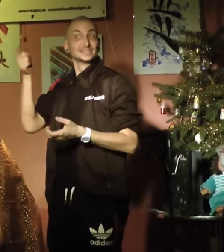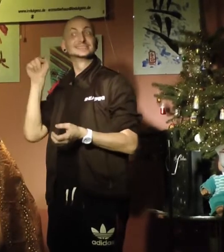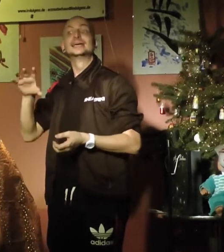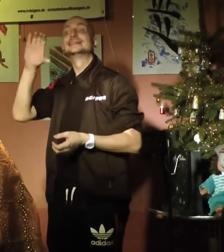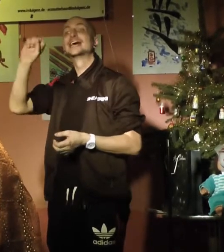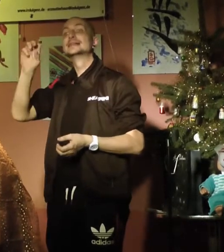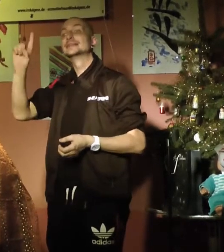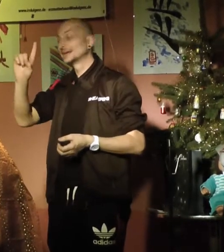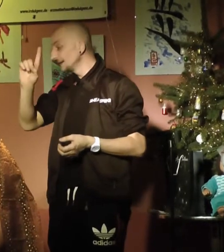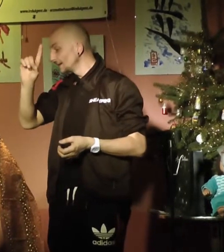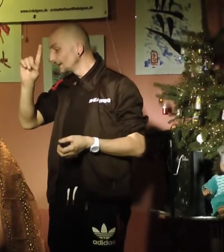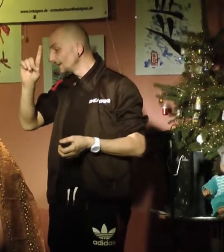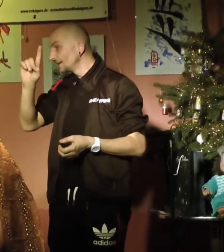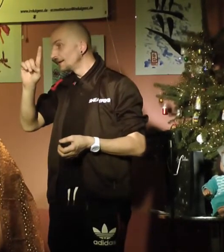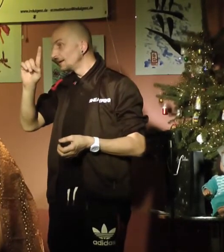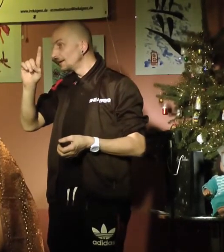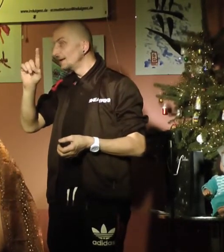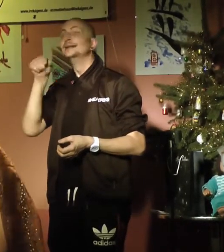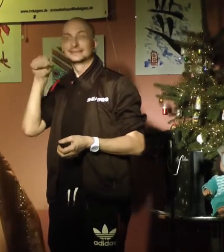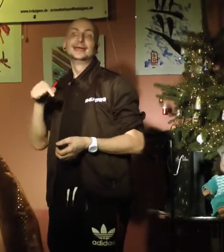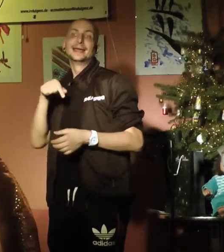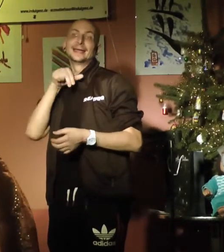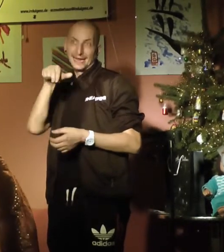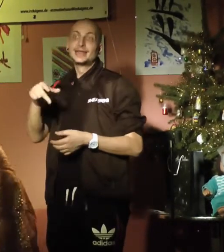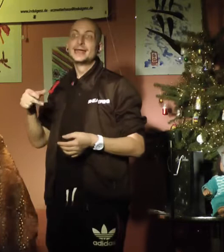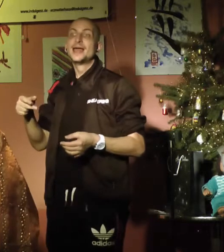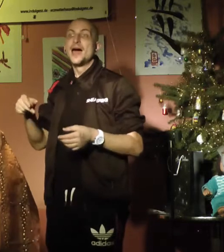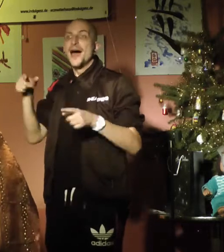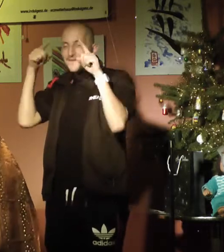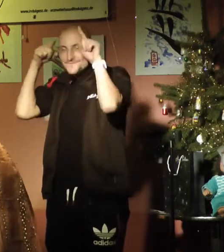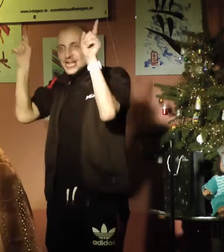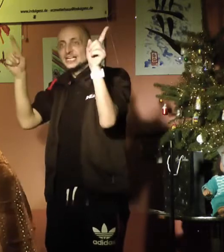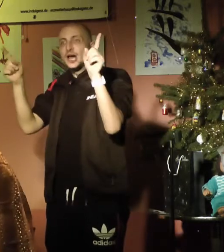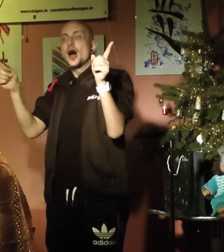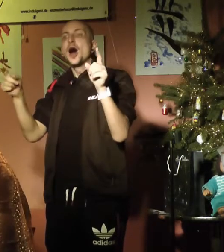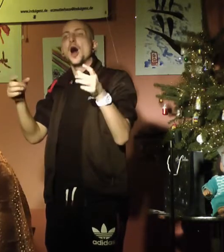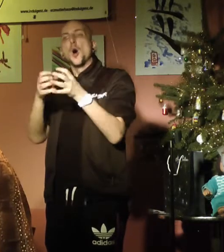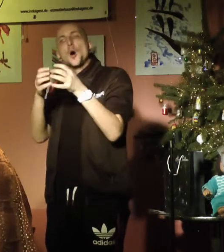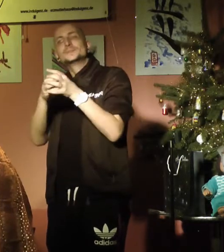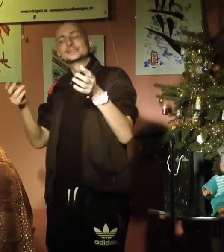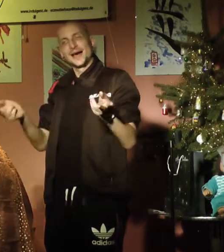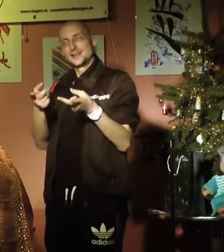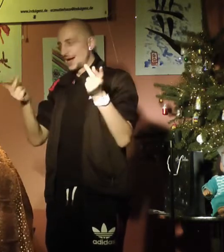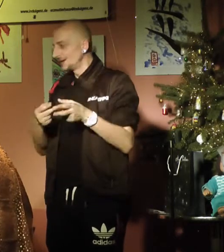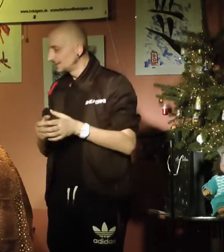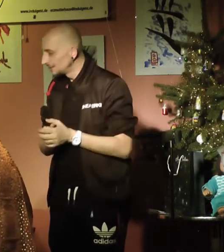CSD, beim CSD gehst du dann als wilder Obstsalat. Sehr schön, ja, herrlich.